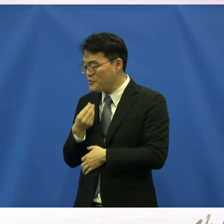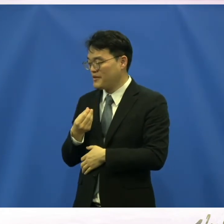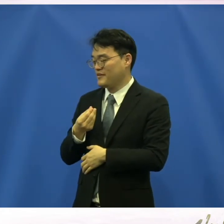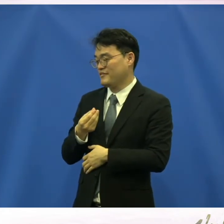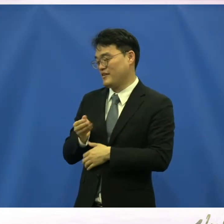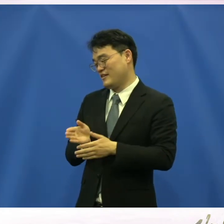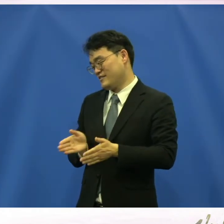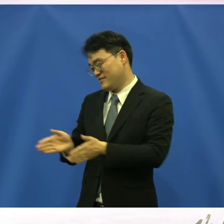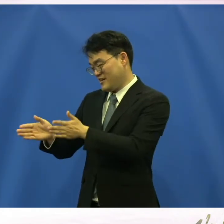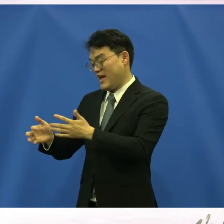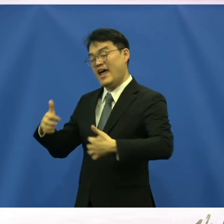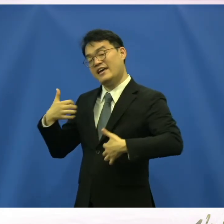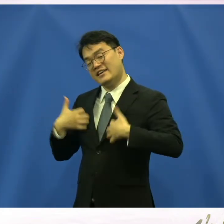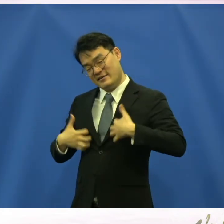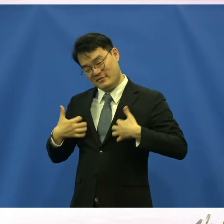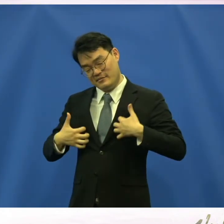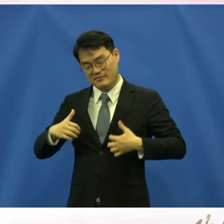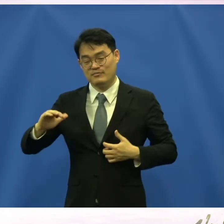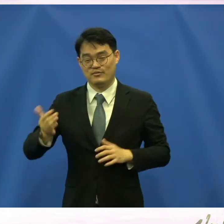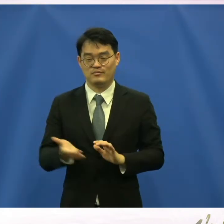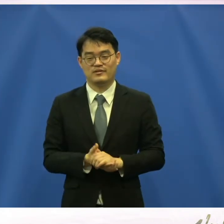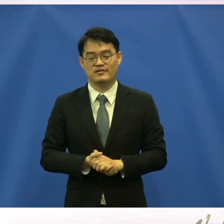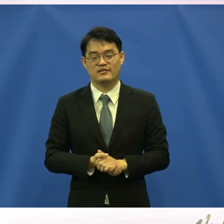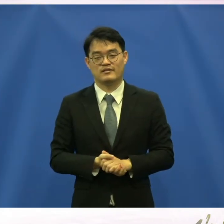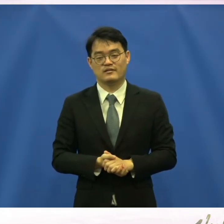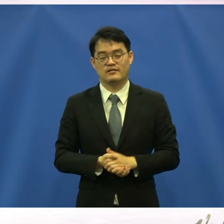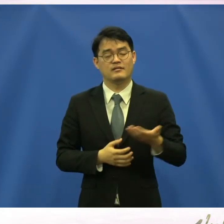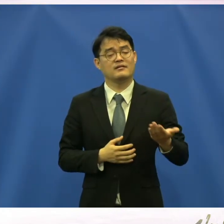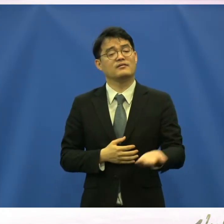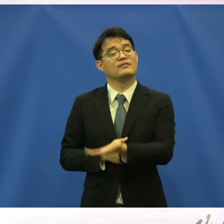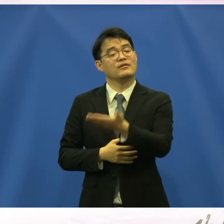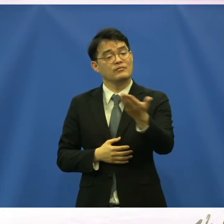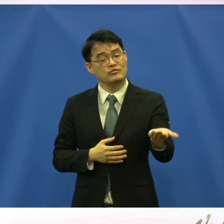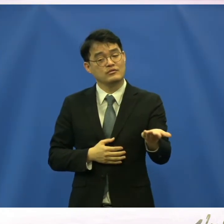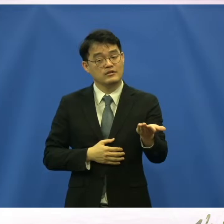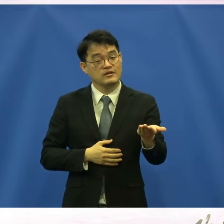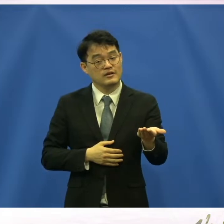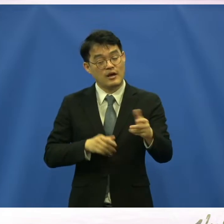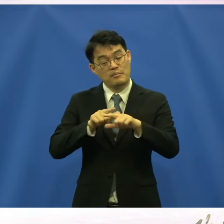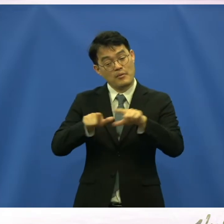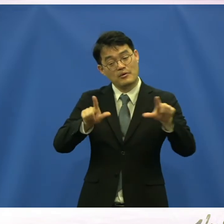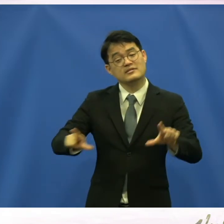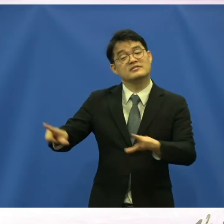그래서 일상의 사소한 일들 속에 한번 죽어보세요.